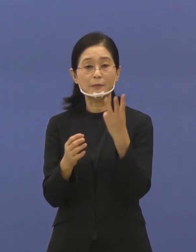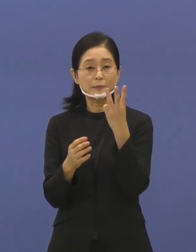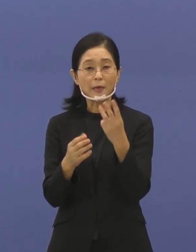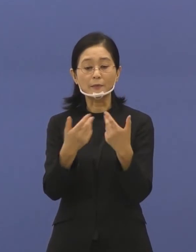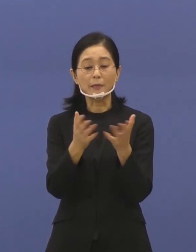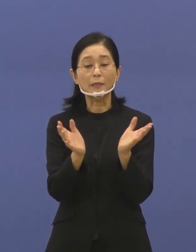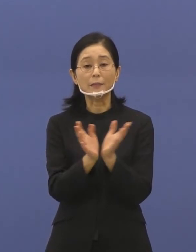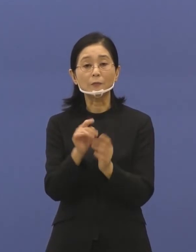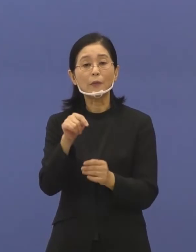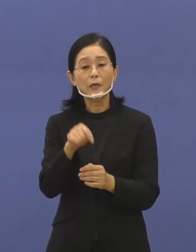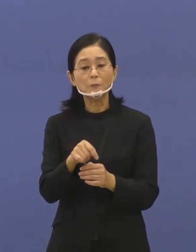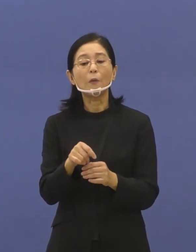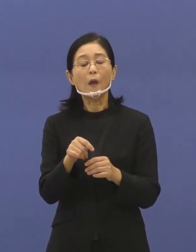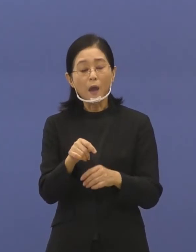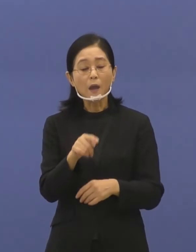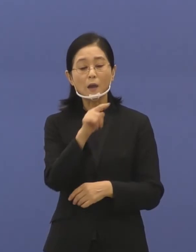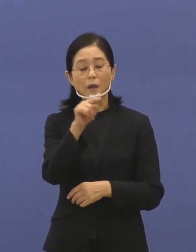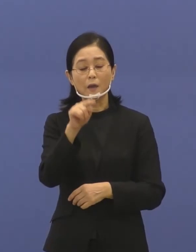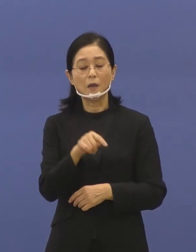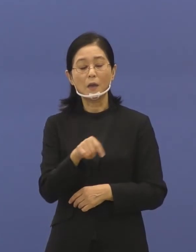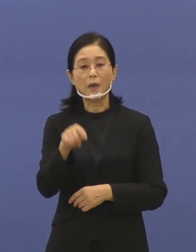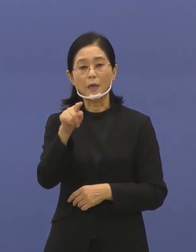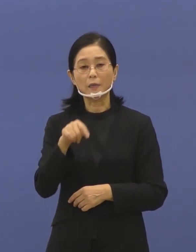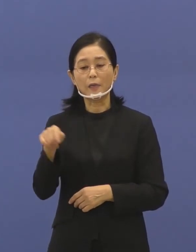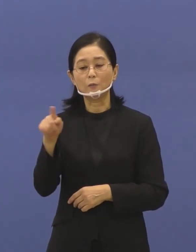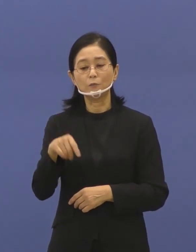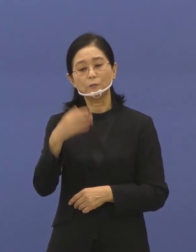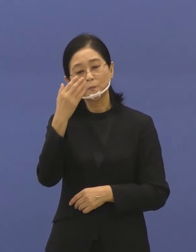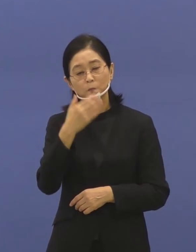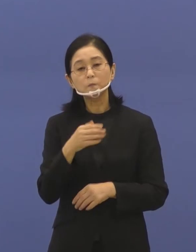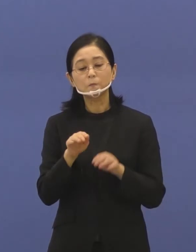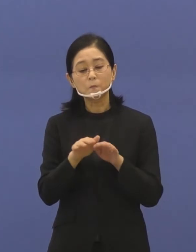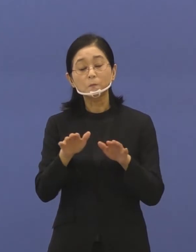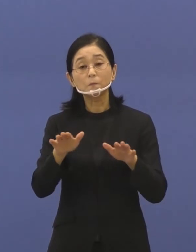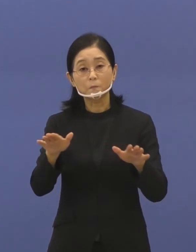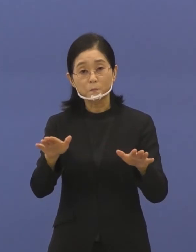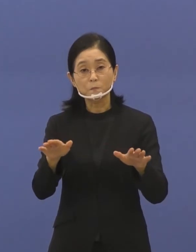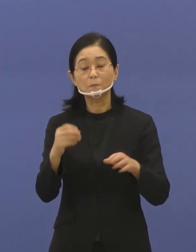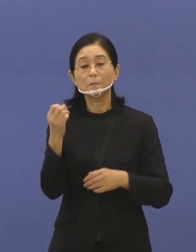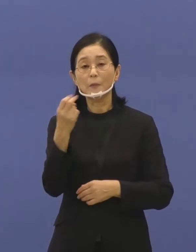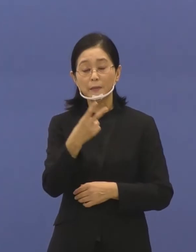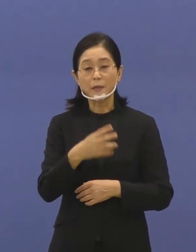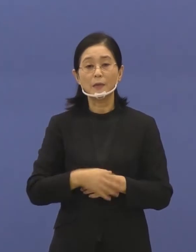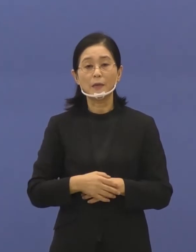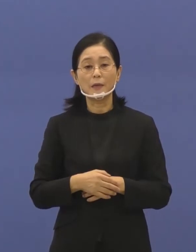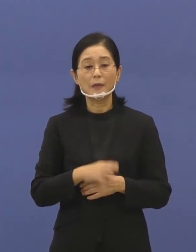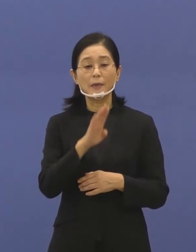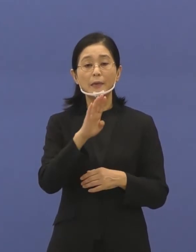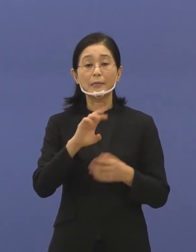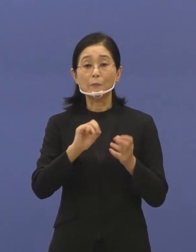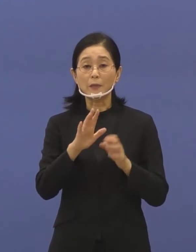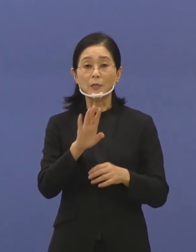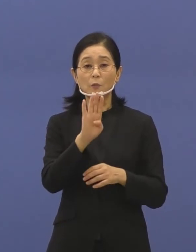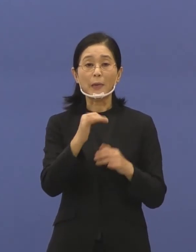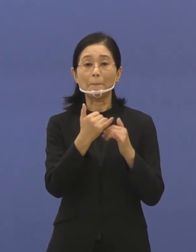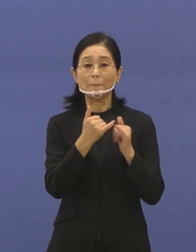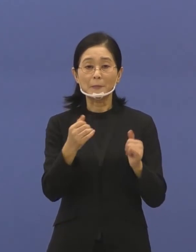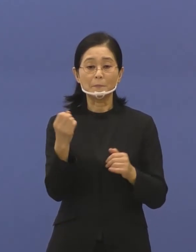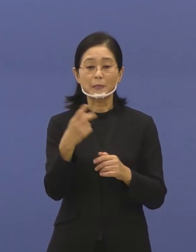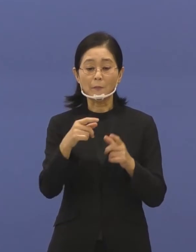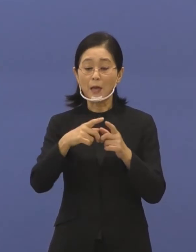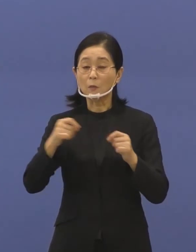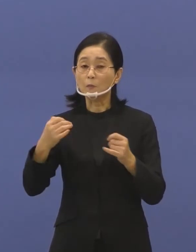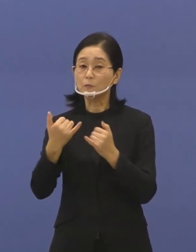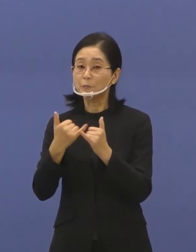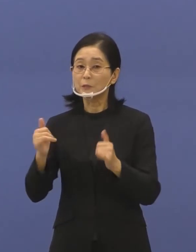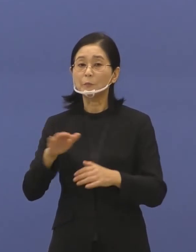解が広まっていて、また岩手県民はじめ、国民的にもこう知